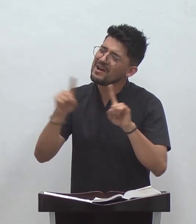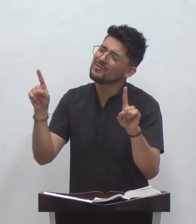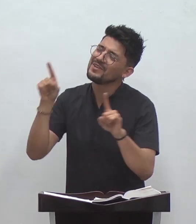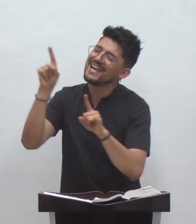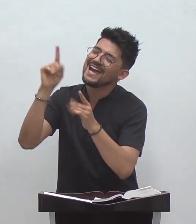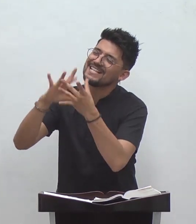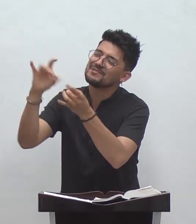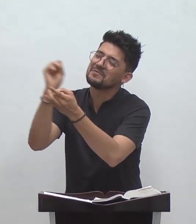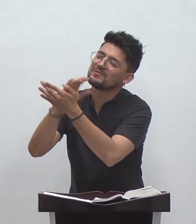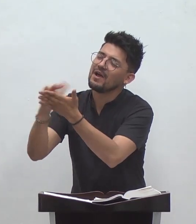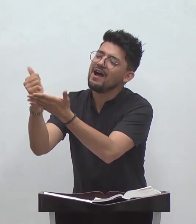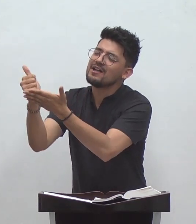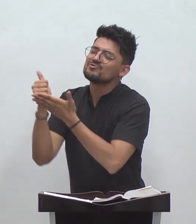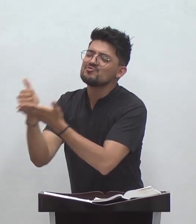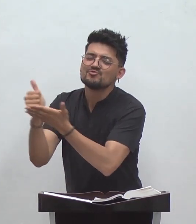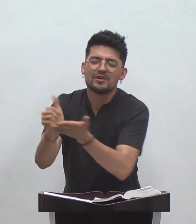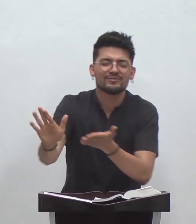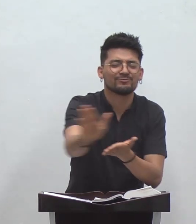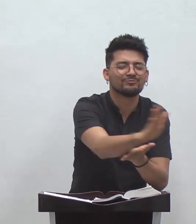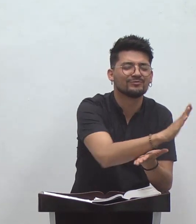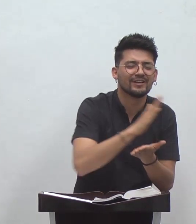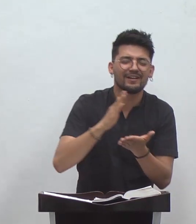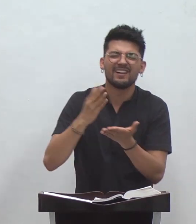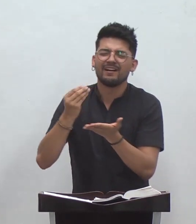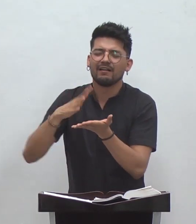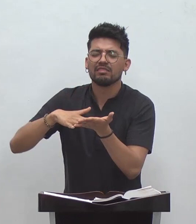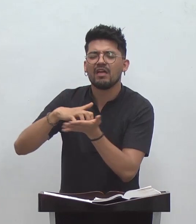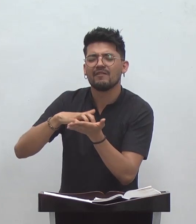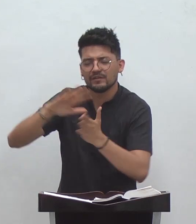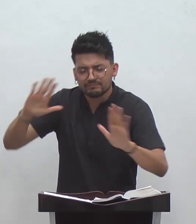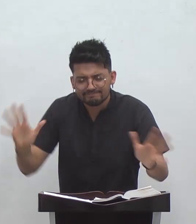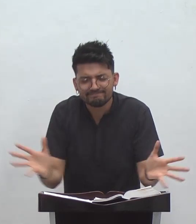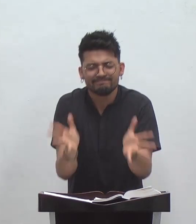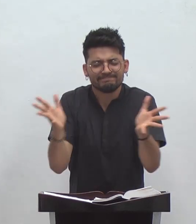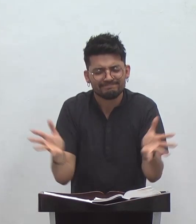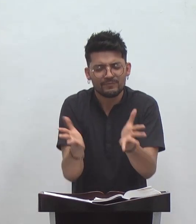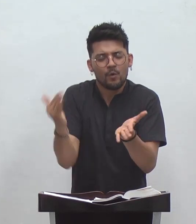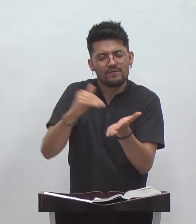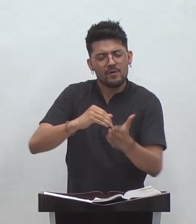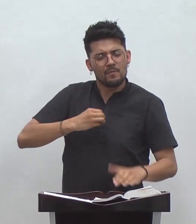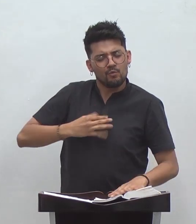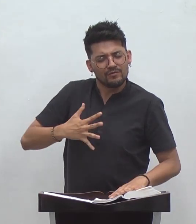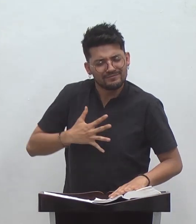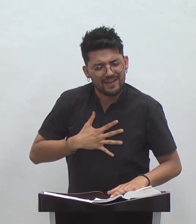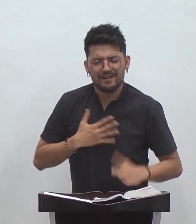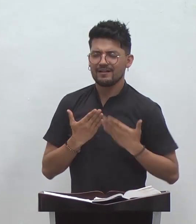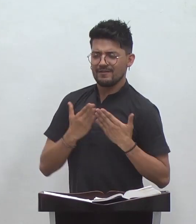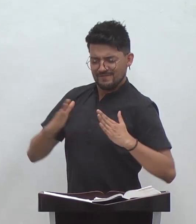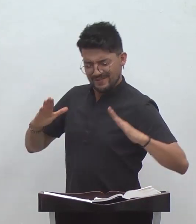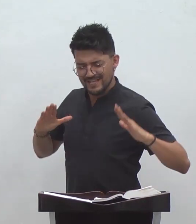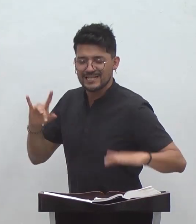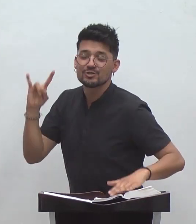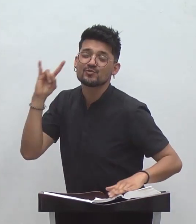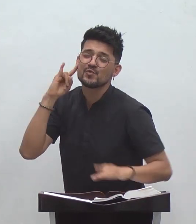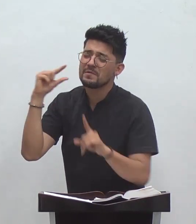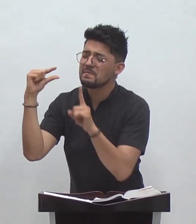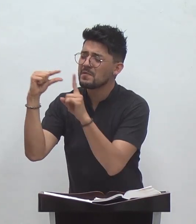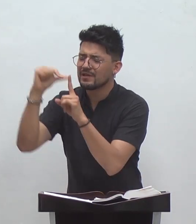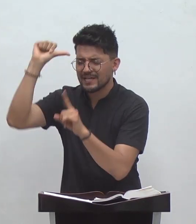sordos espirituales. Pero Espíritu Santo de Dios, tú eres quien nos ayuda en medio de nuestra debilidad. Tú nos sigues animando, nos sigues instando